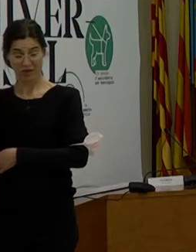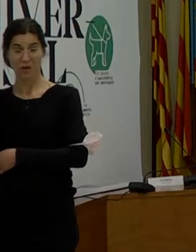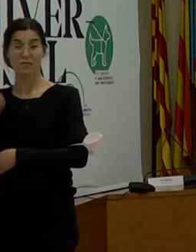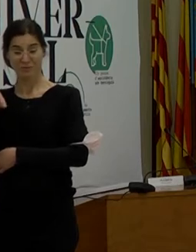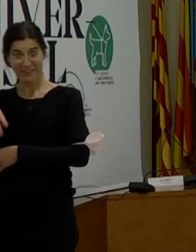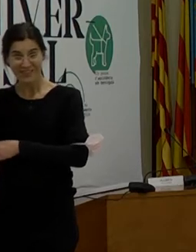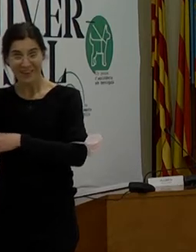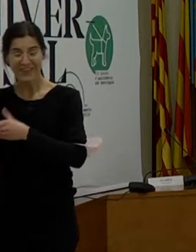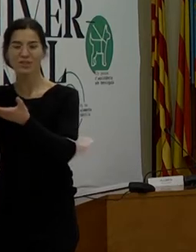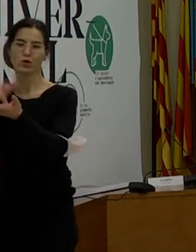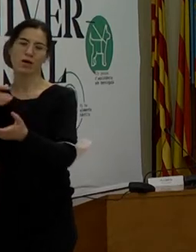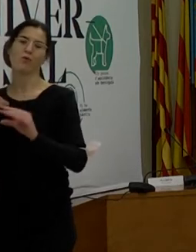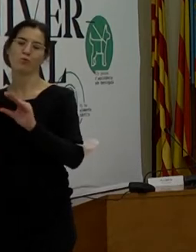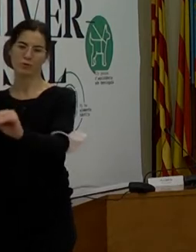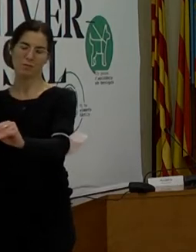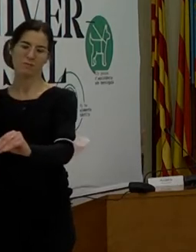divendres.